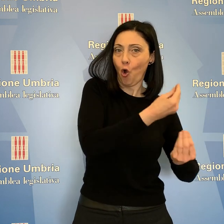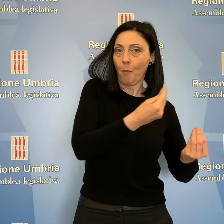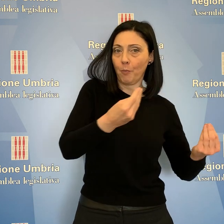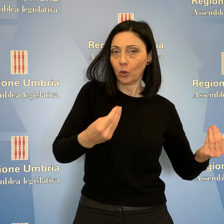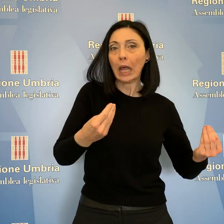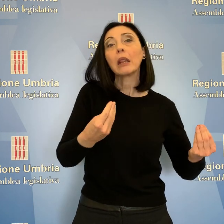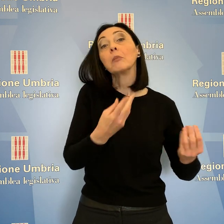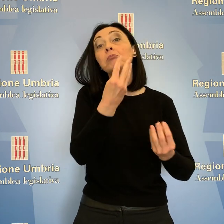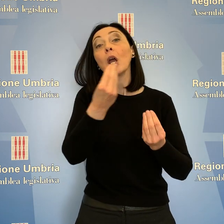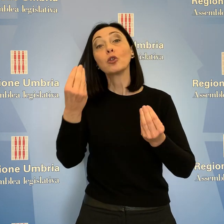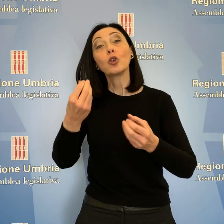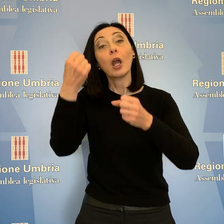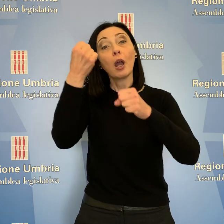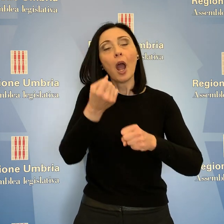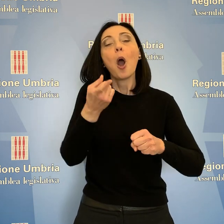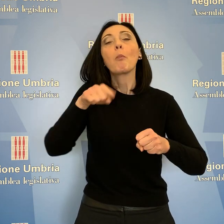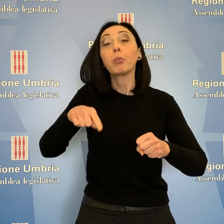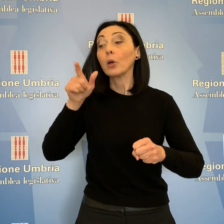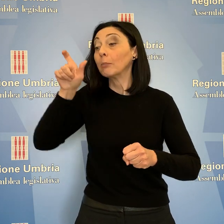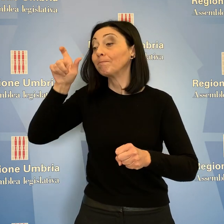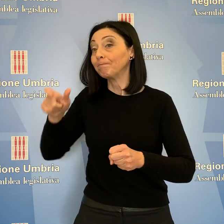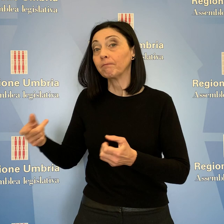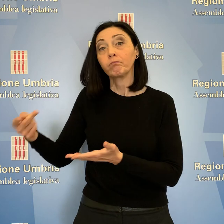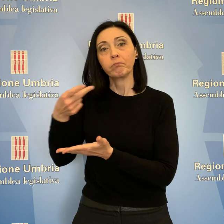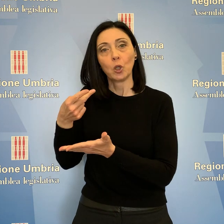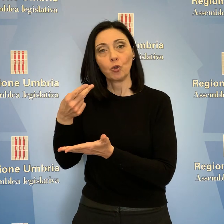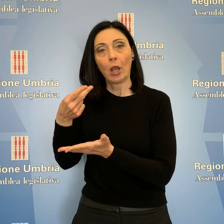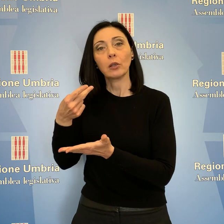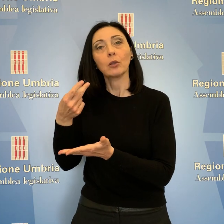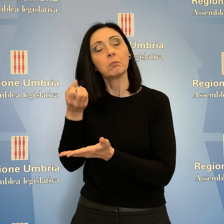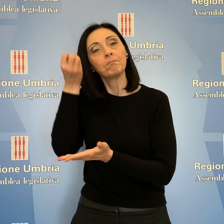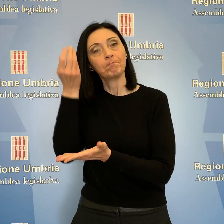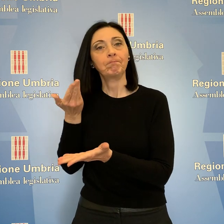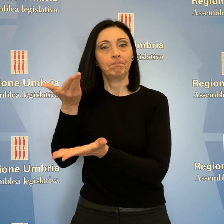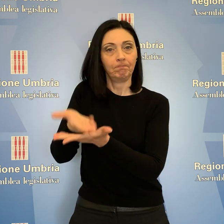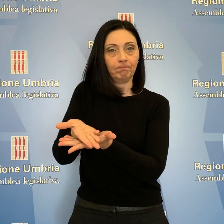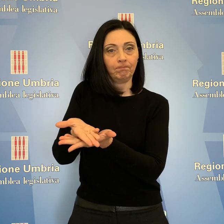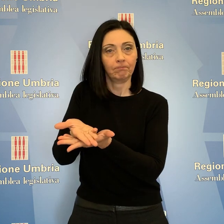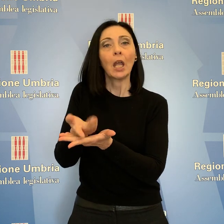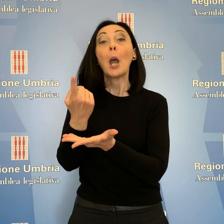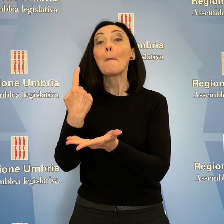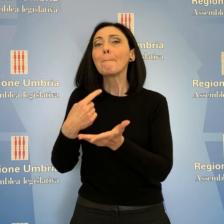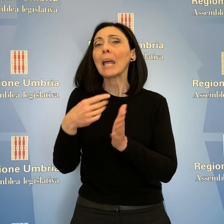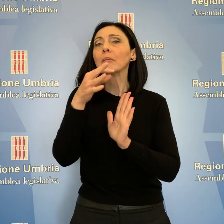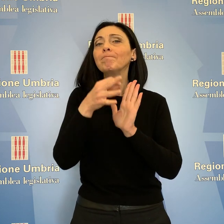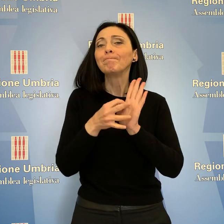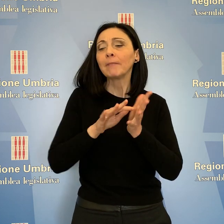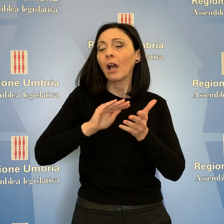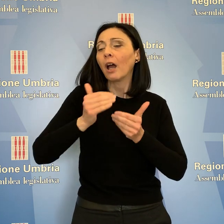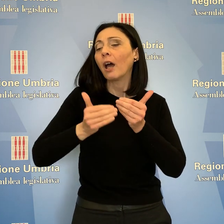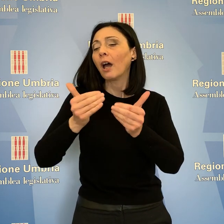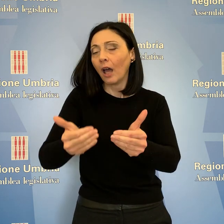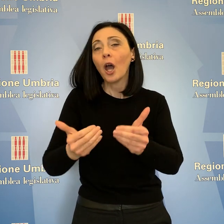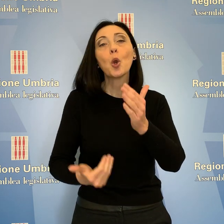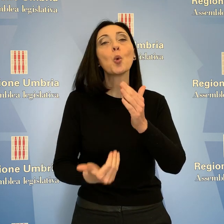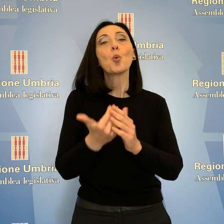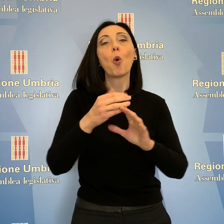di soggetti istituzionali e del proponente del progetto, in merito all'itere che si intende seguire, per la costruzione del nuovo stadio.